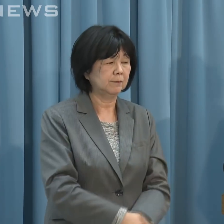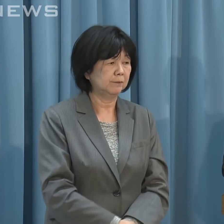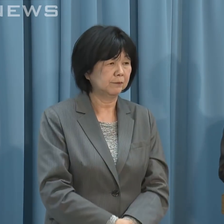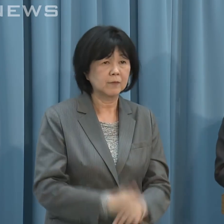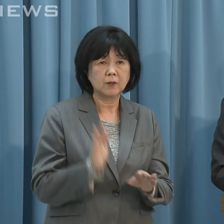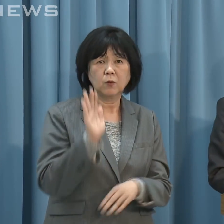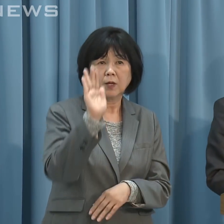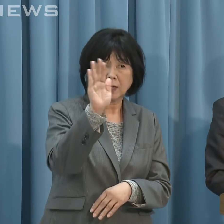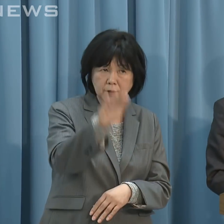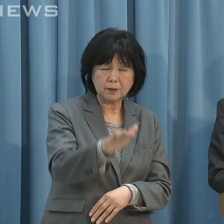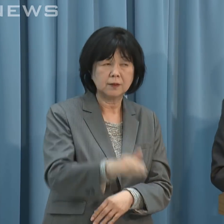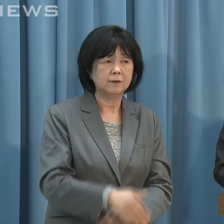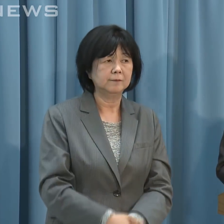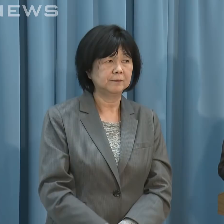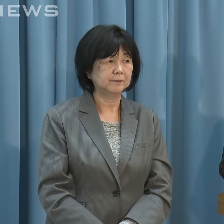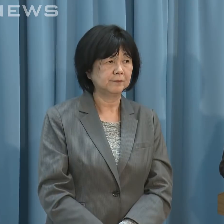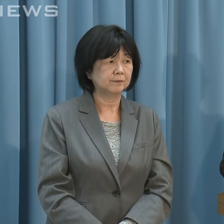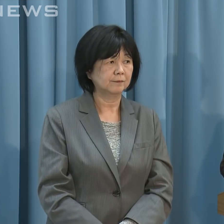これから先ですね、